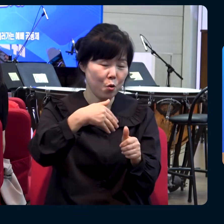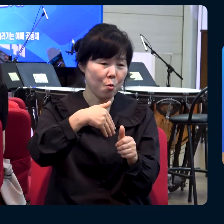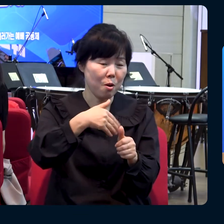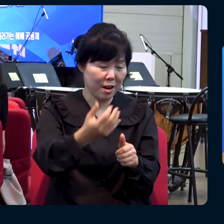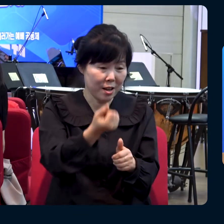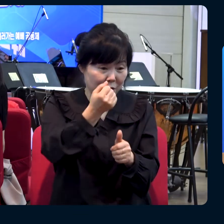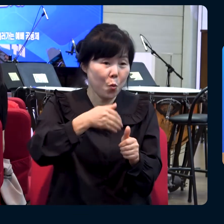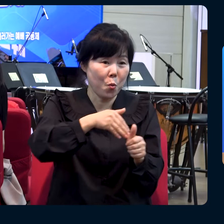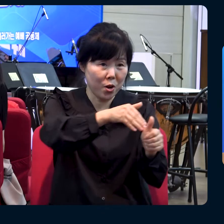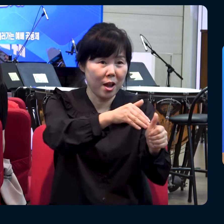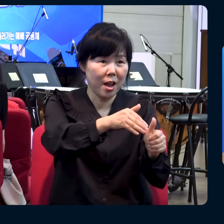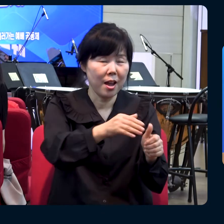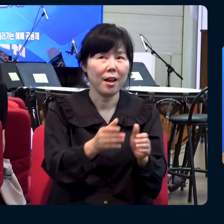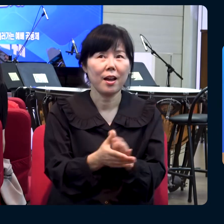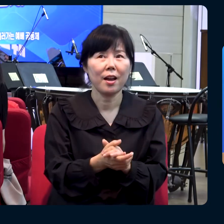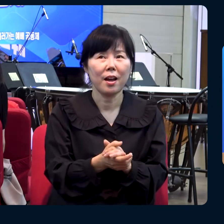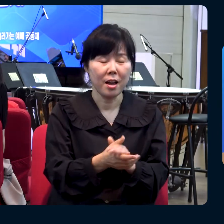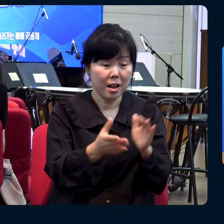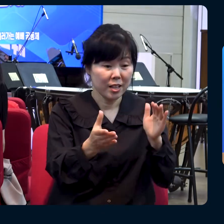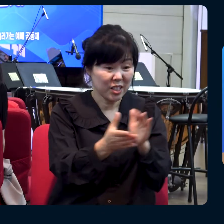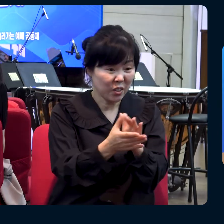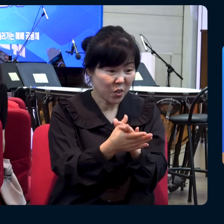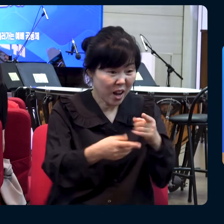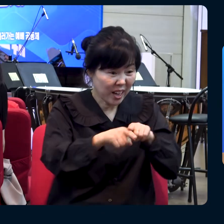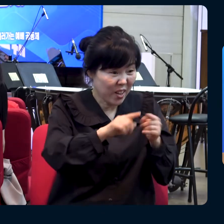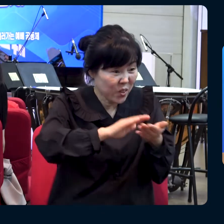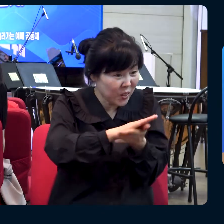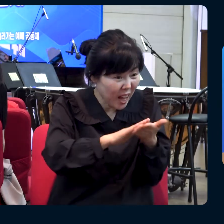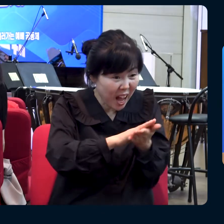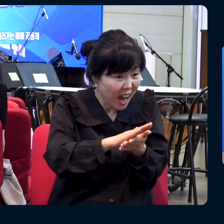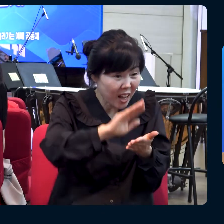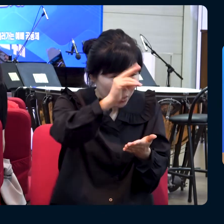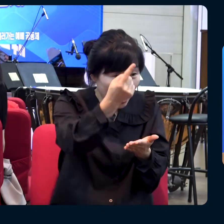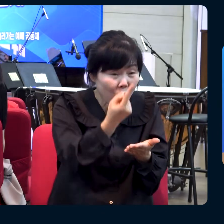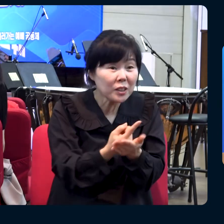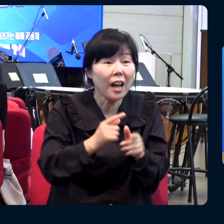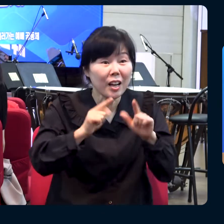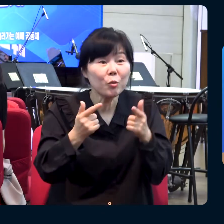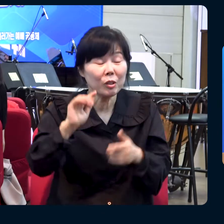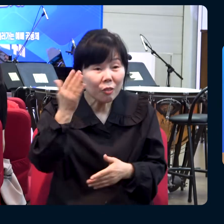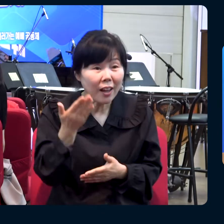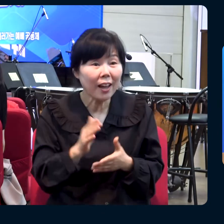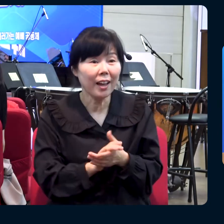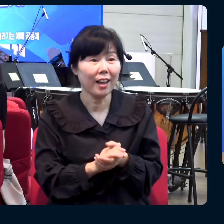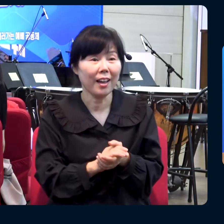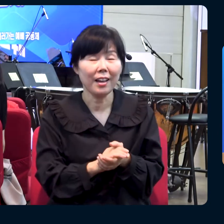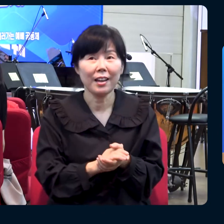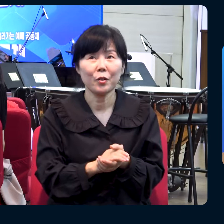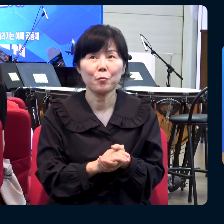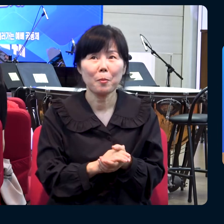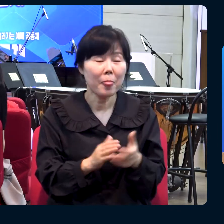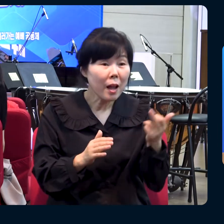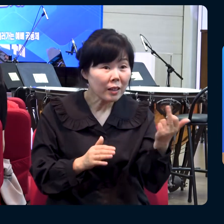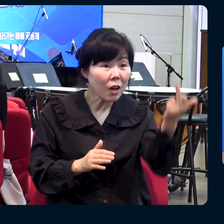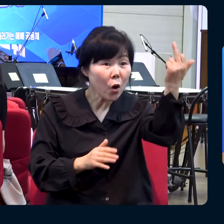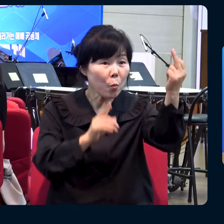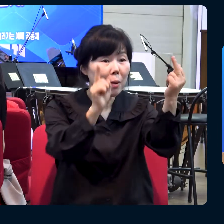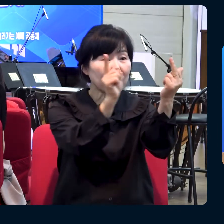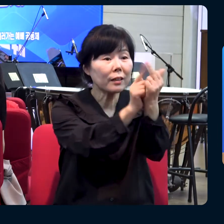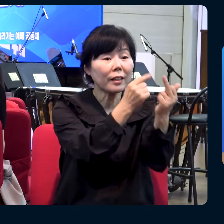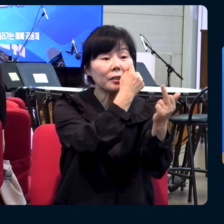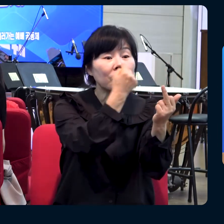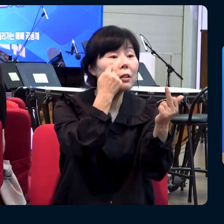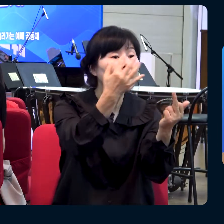보내면서 친구들하고 먹고 거짓말하고 얘기할까봐 형님들을 만난 증거표를 가져오라고